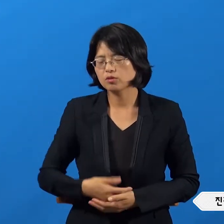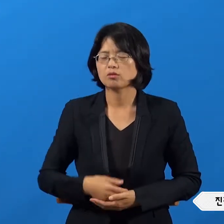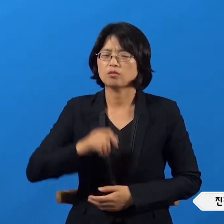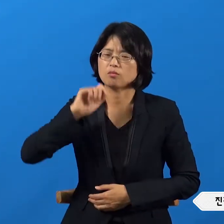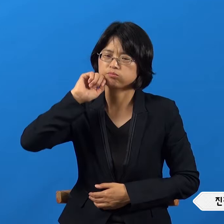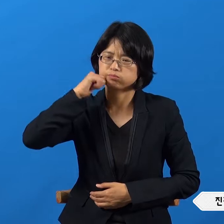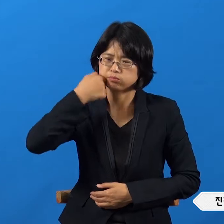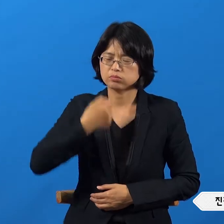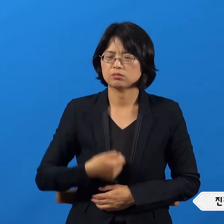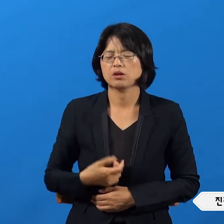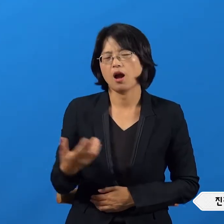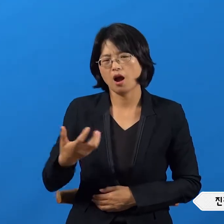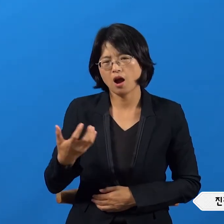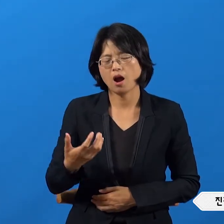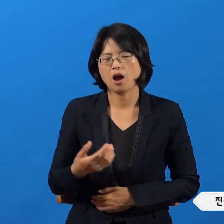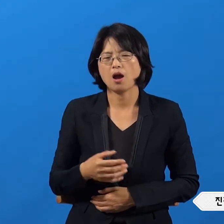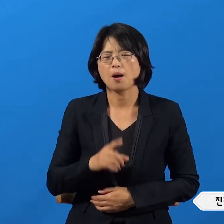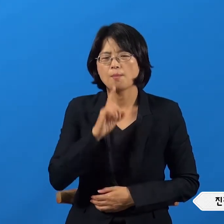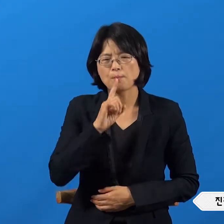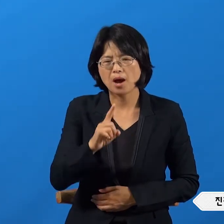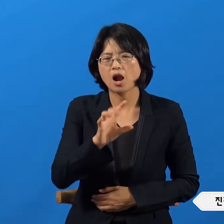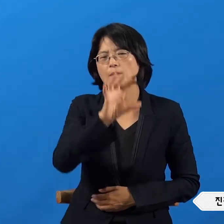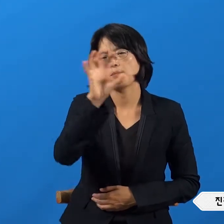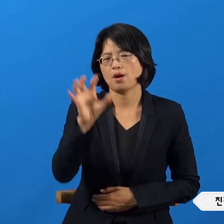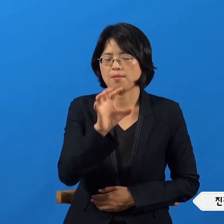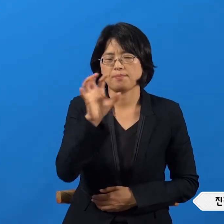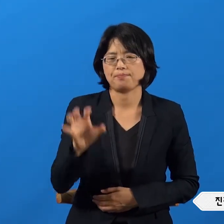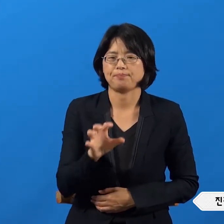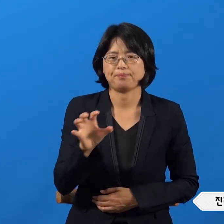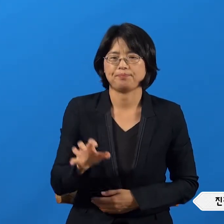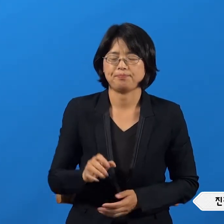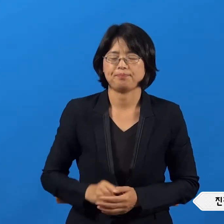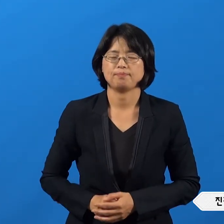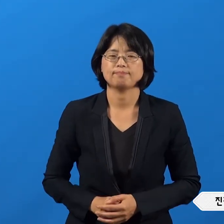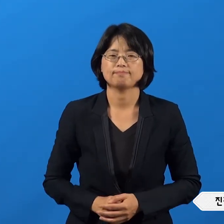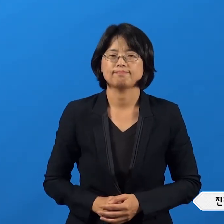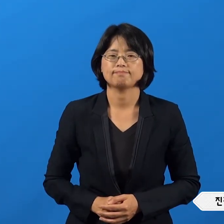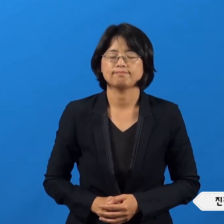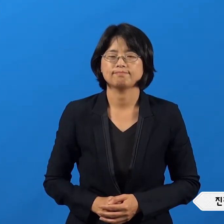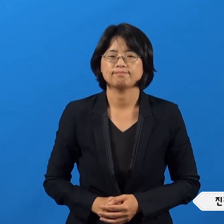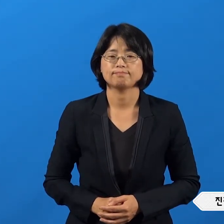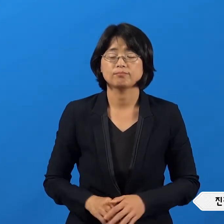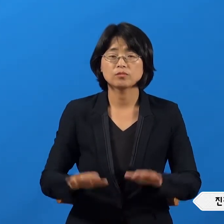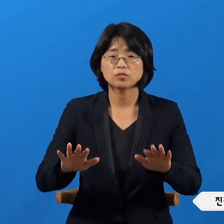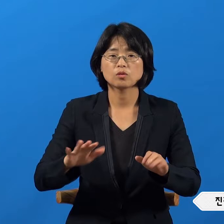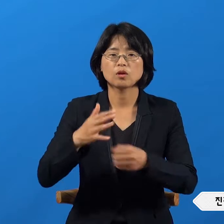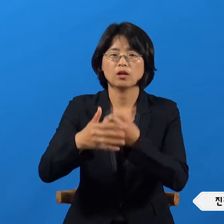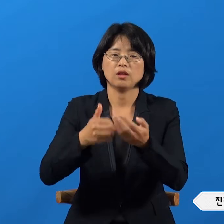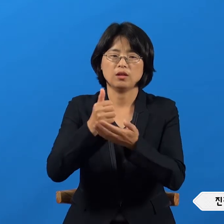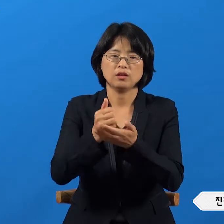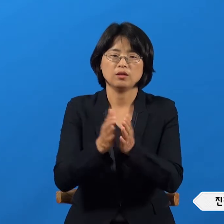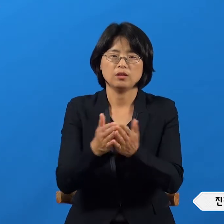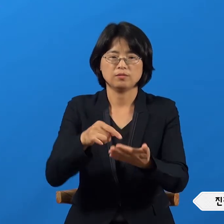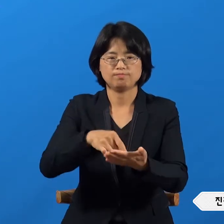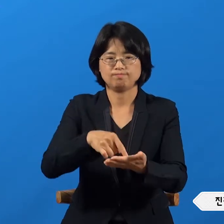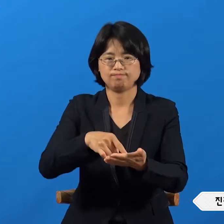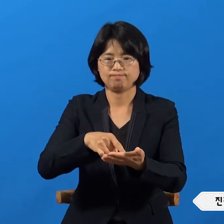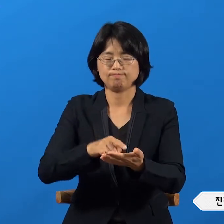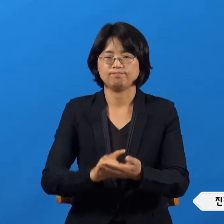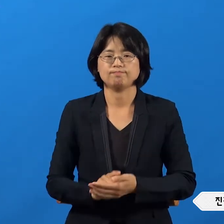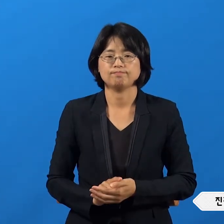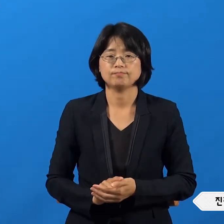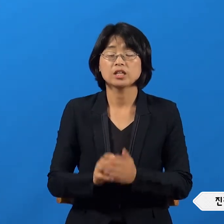이야기를 해오지는 않았습니까? 오늘 성경은 우리에게 말씀합니다. 기도는 하나님을 바라보는